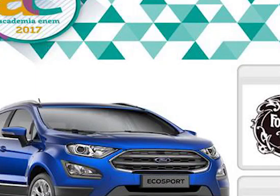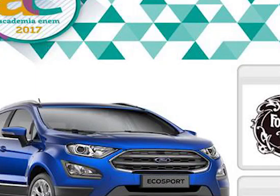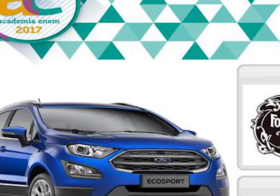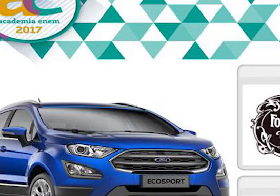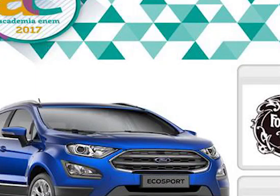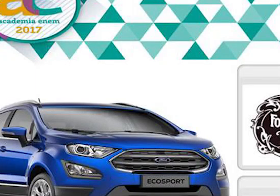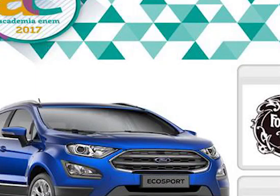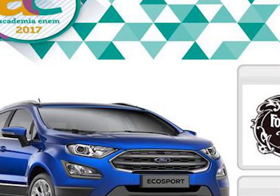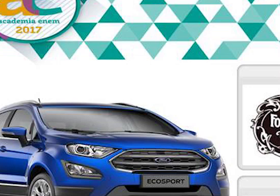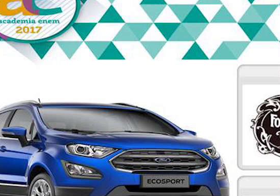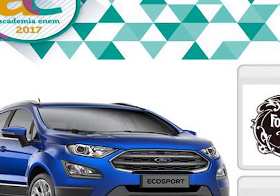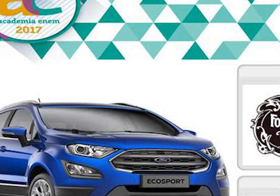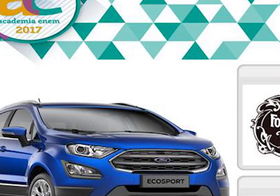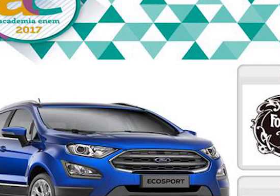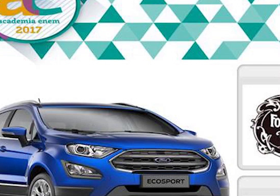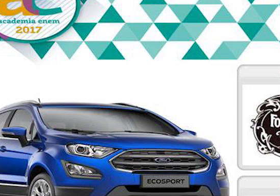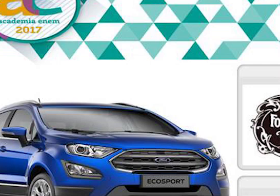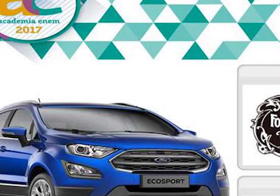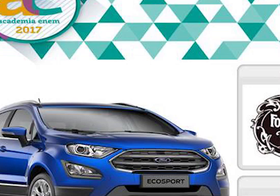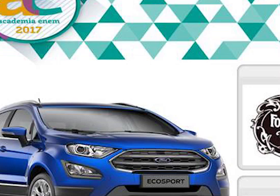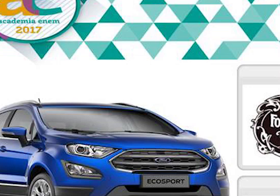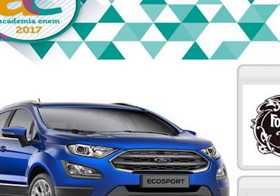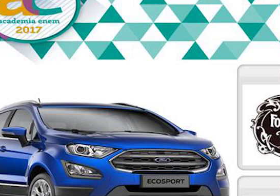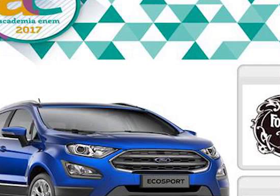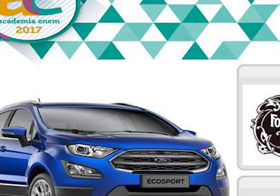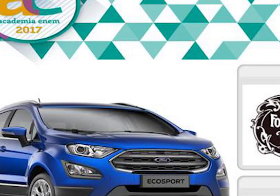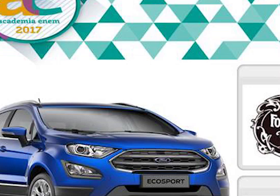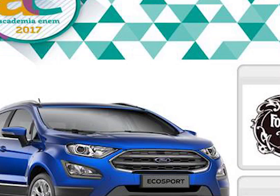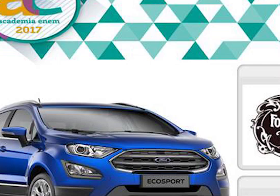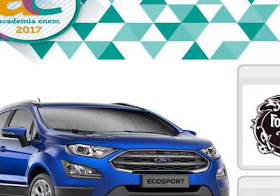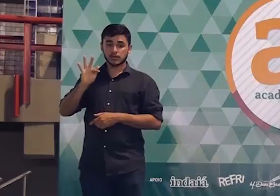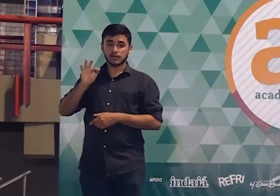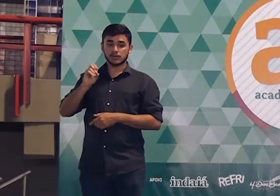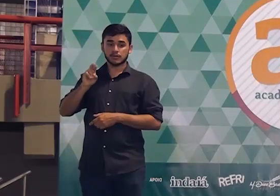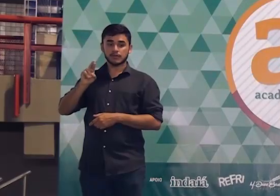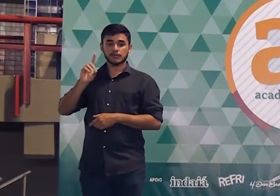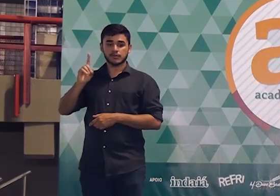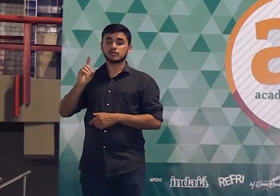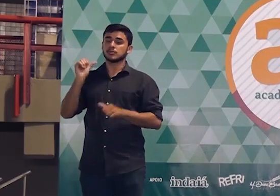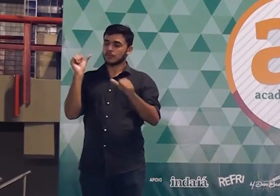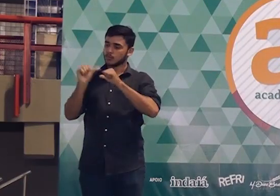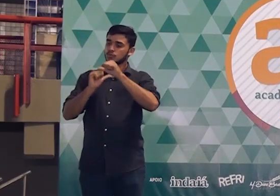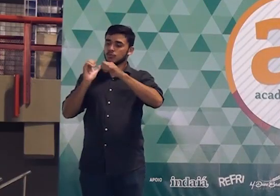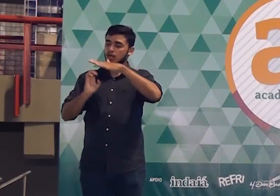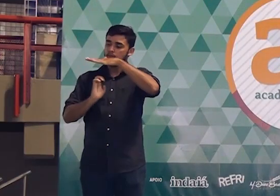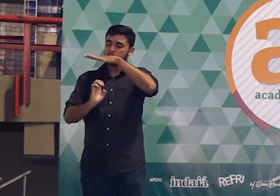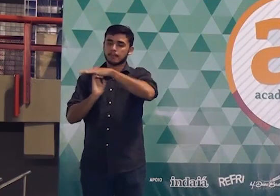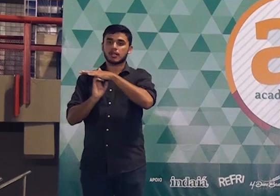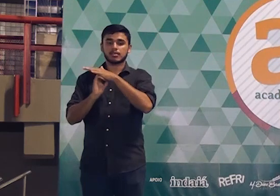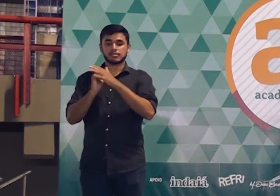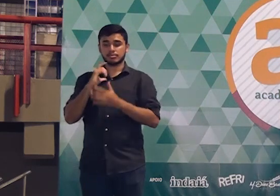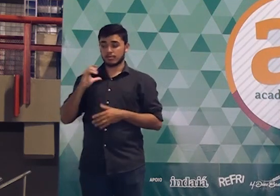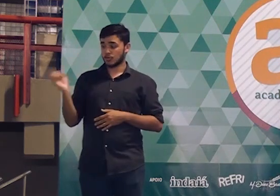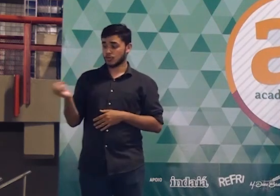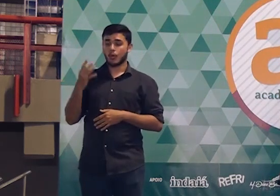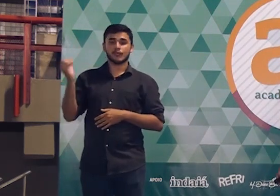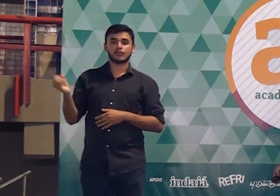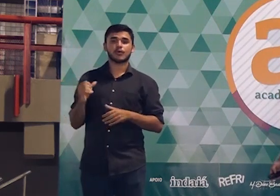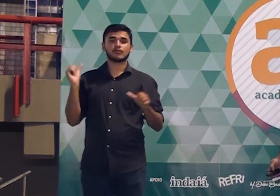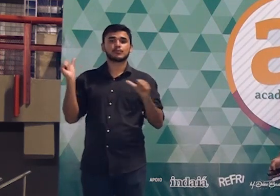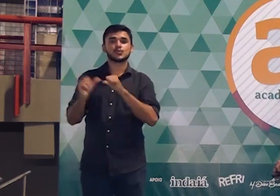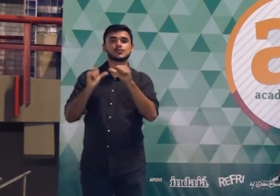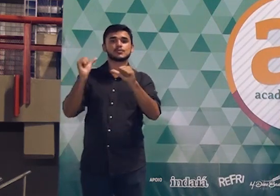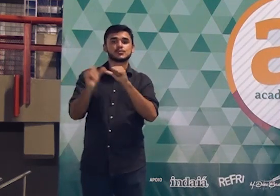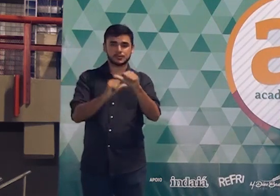é o mesmo Fordismo daquela época. A própria empresa apresentou mudanças. Ela tem lançamentos